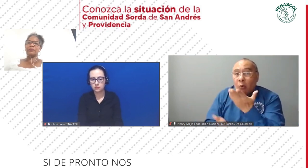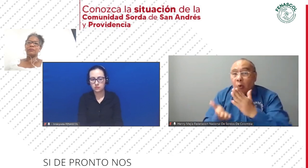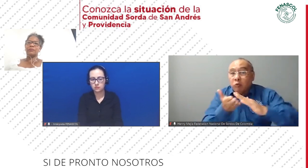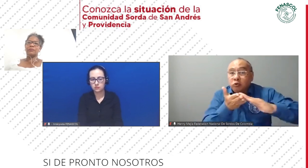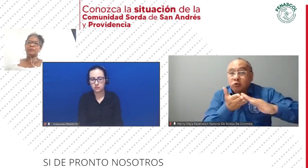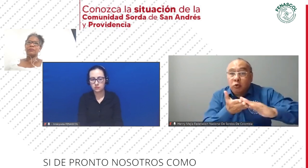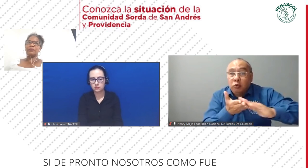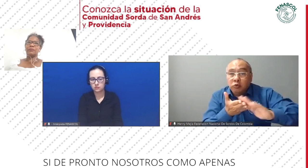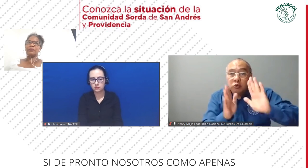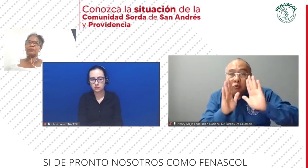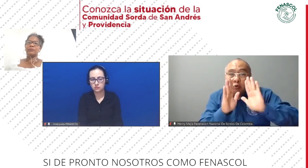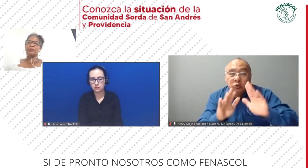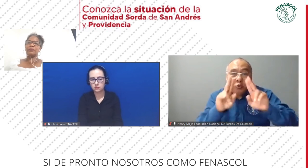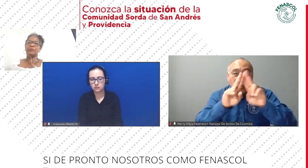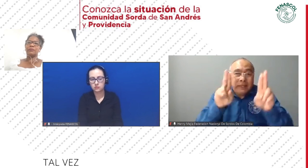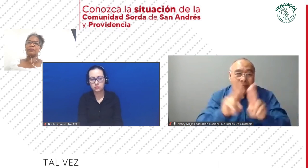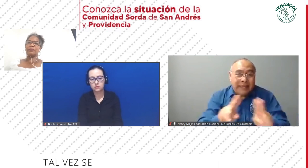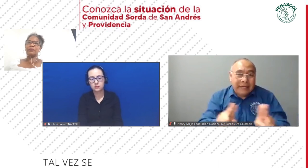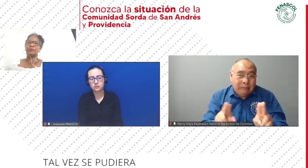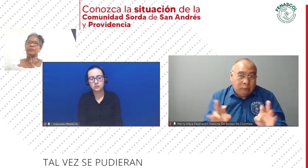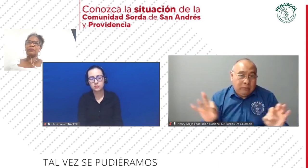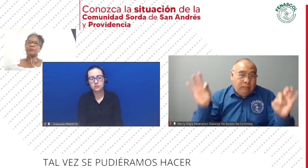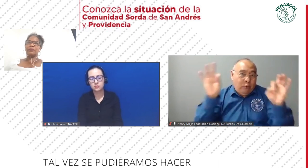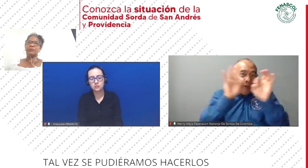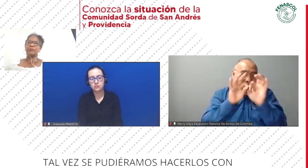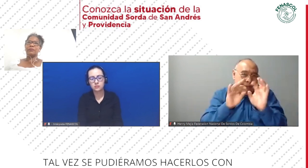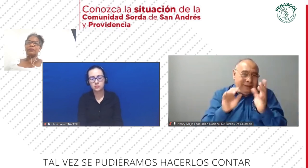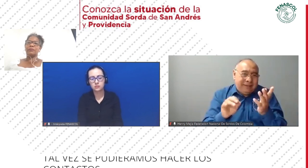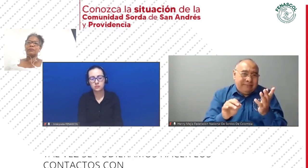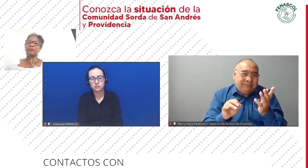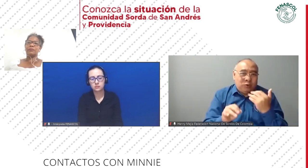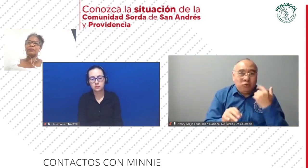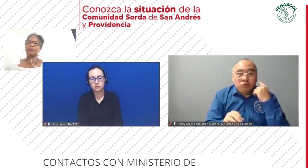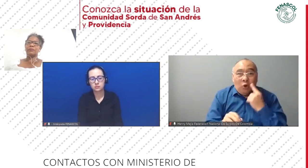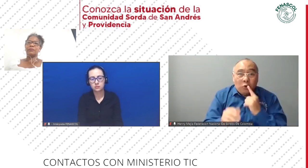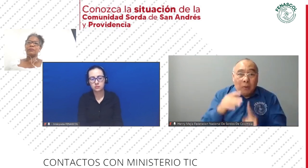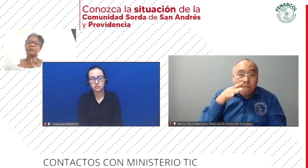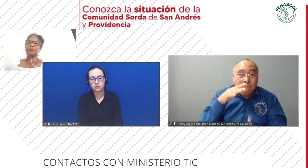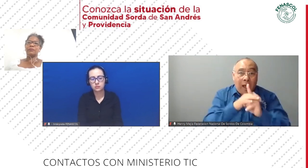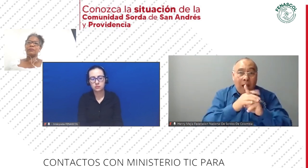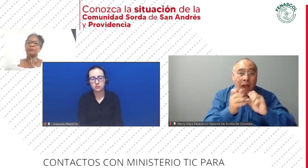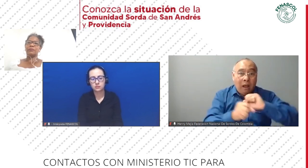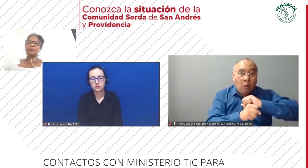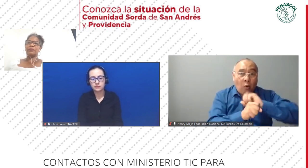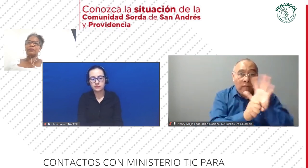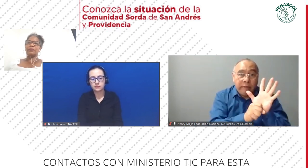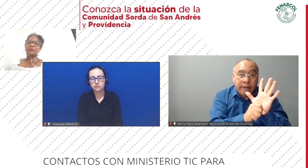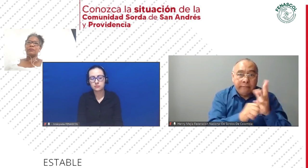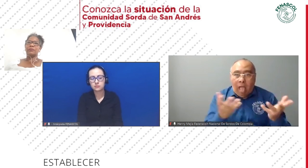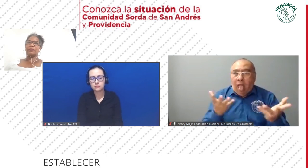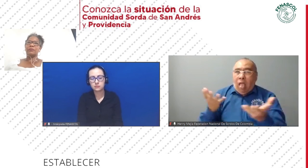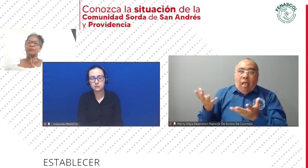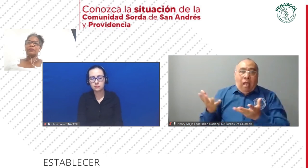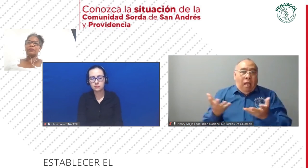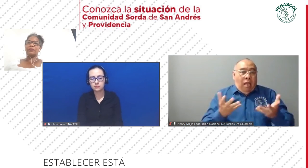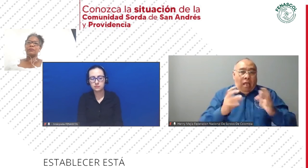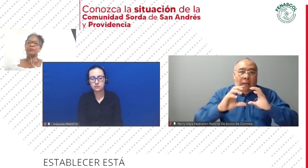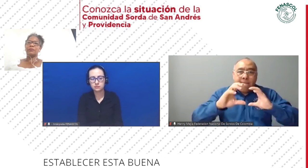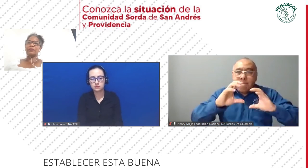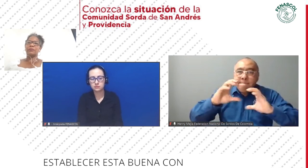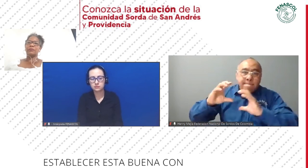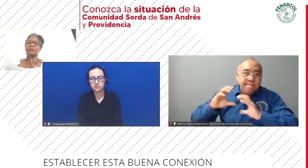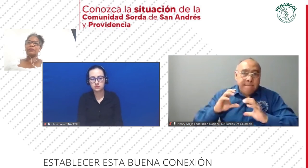nosotros como frenas con tal vez se pudiéramos hacer los contactos con ministerio tic para establecer esta